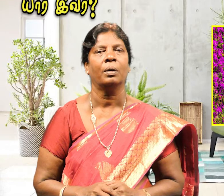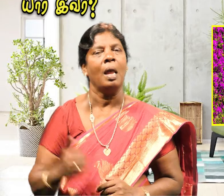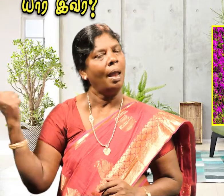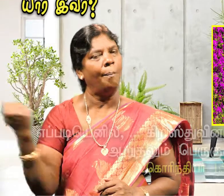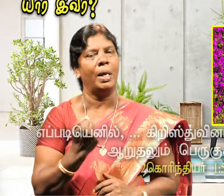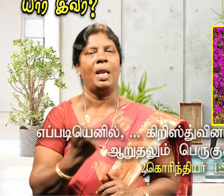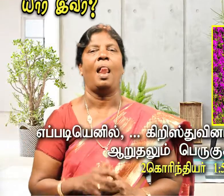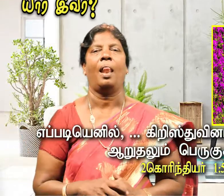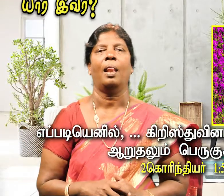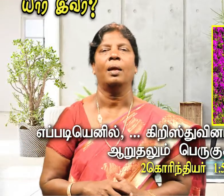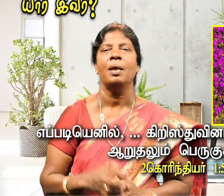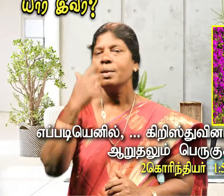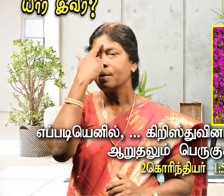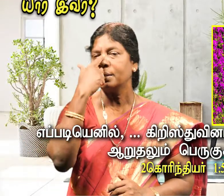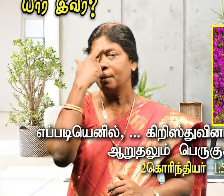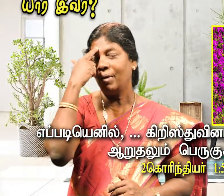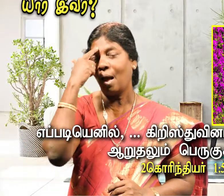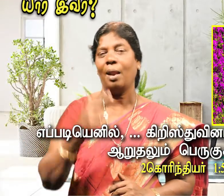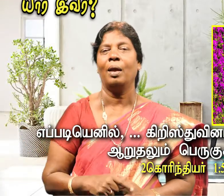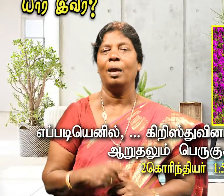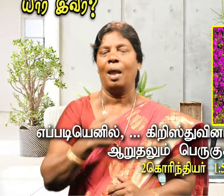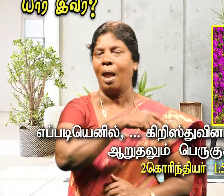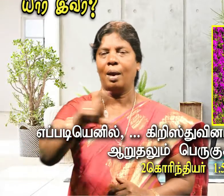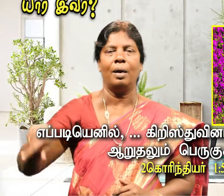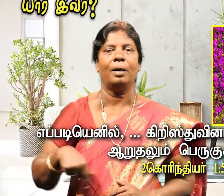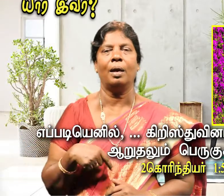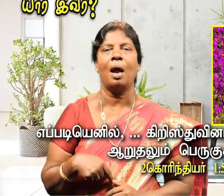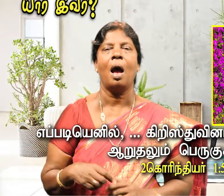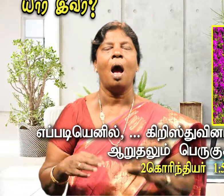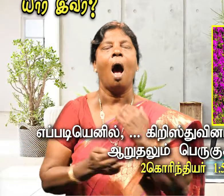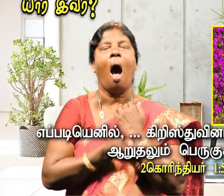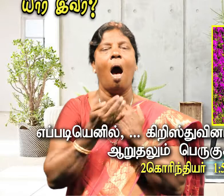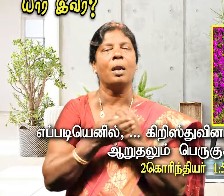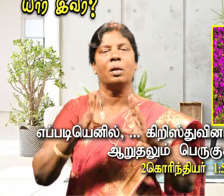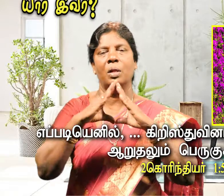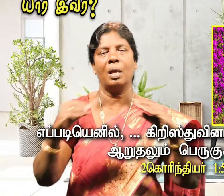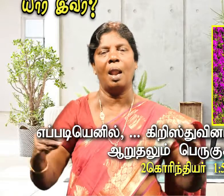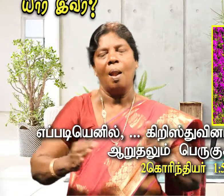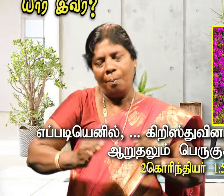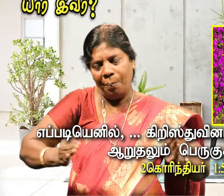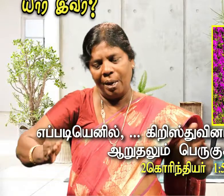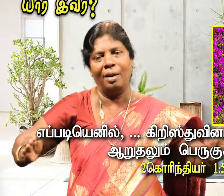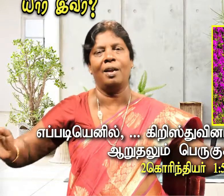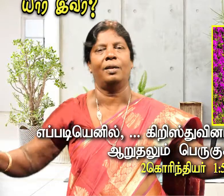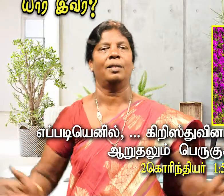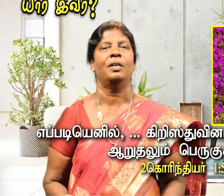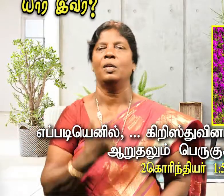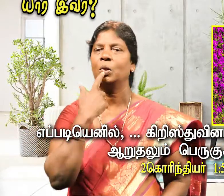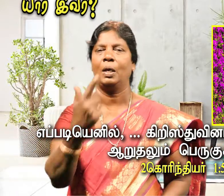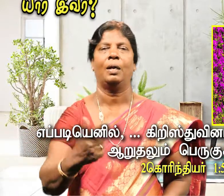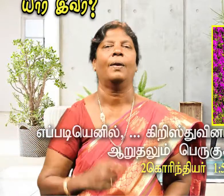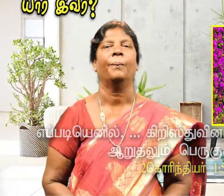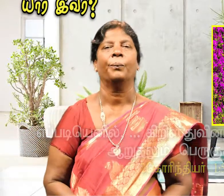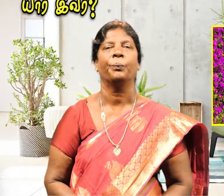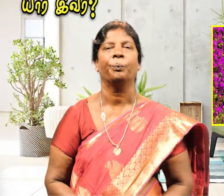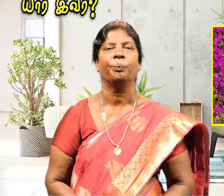கவனியுங்கள், எப்படியெனில் கிறிஸ்துவினாலே எங்களுக்கு ஆறுதல் பெருகுகிறது என்று